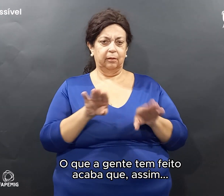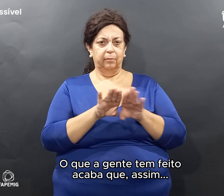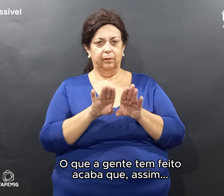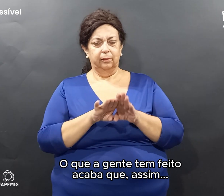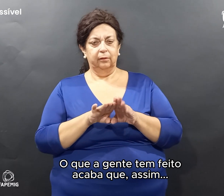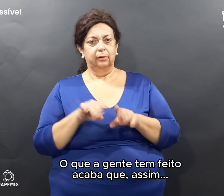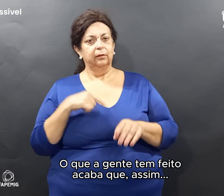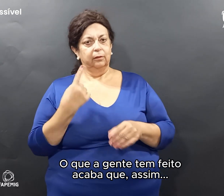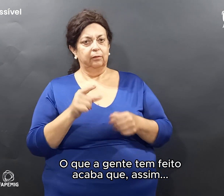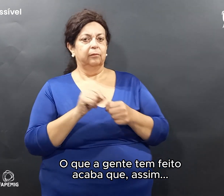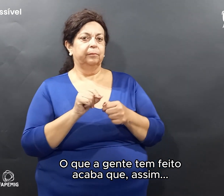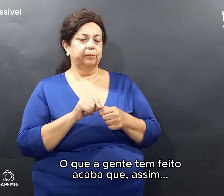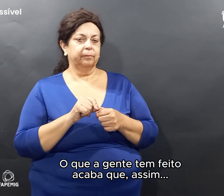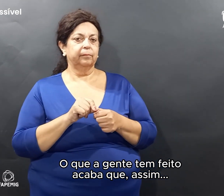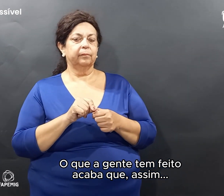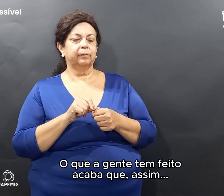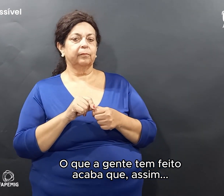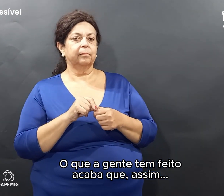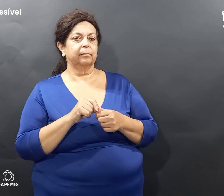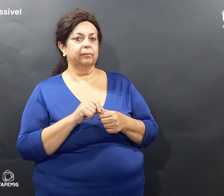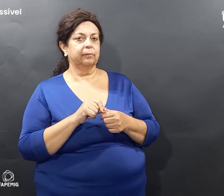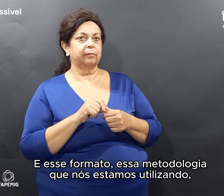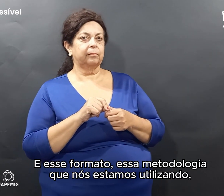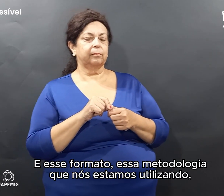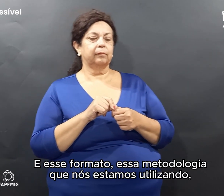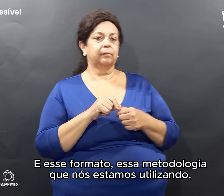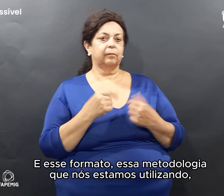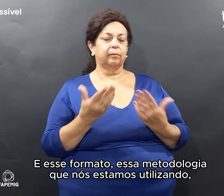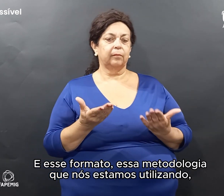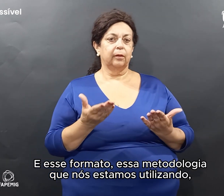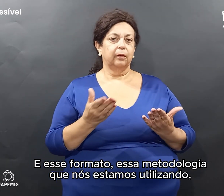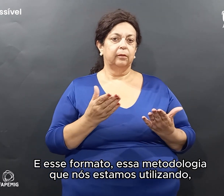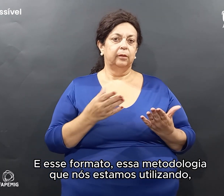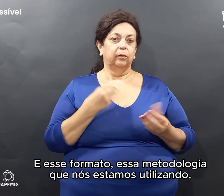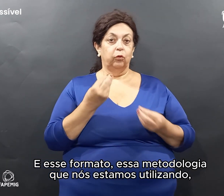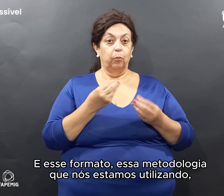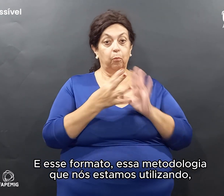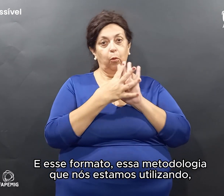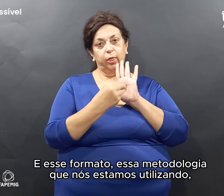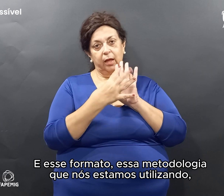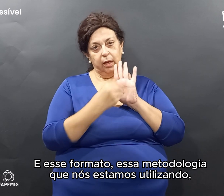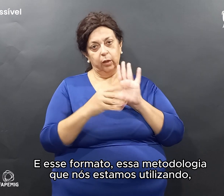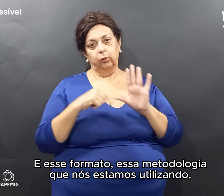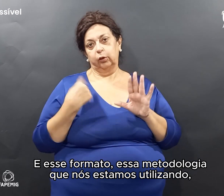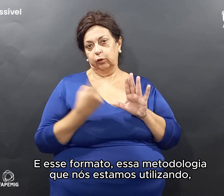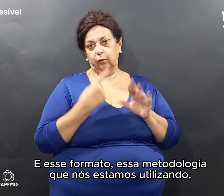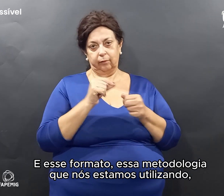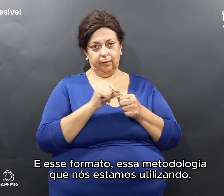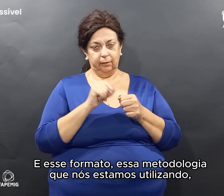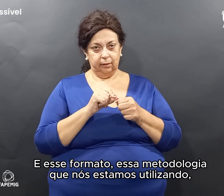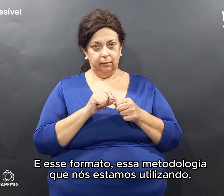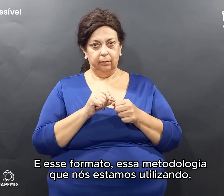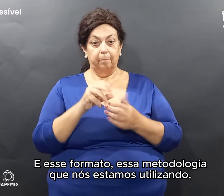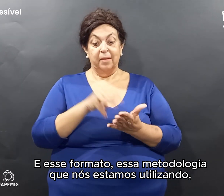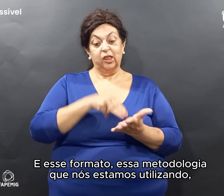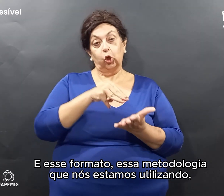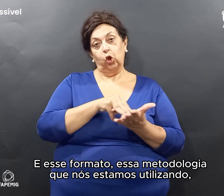tem feito aí acaba que, assim, e esse formato e essa metodologia que nós estamos